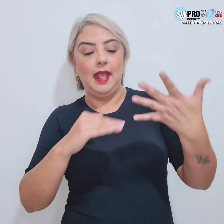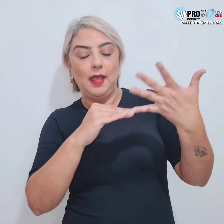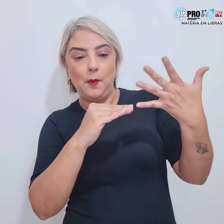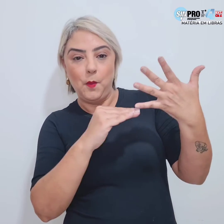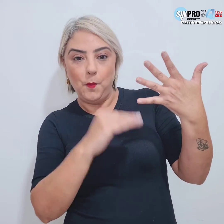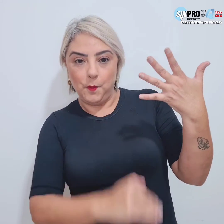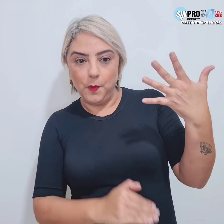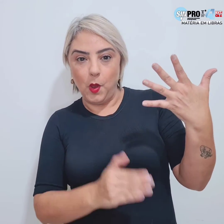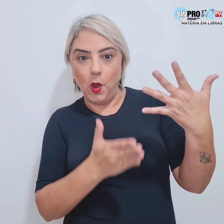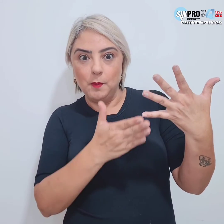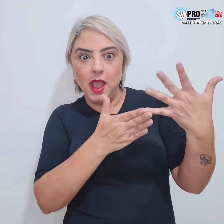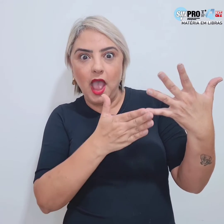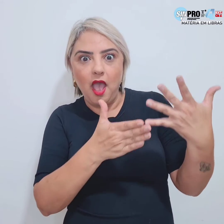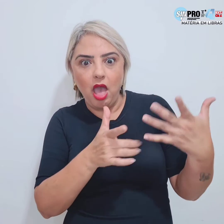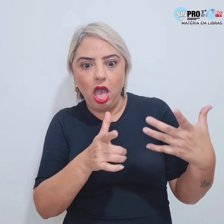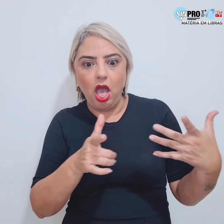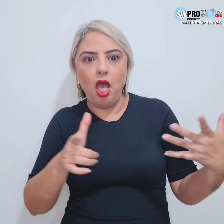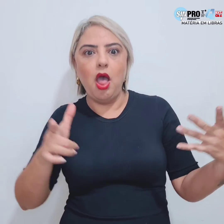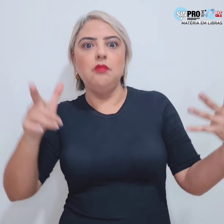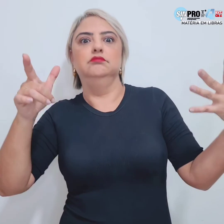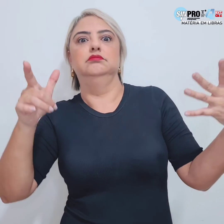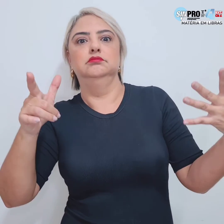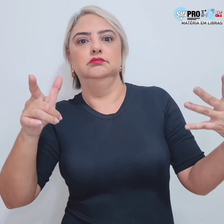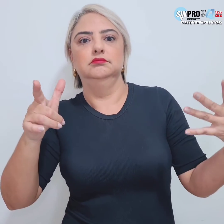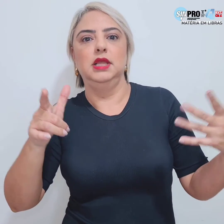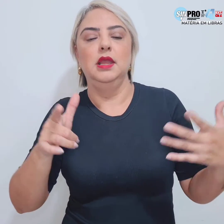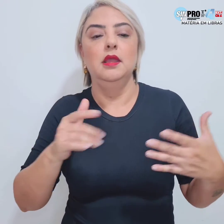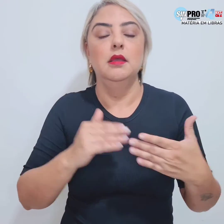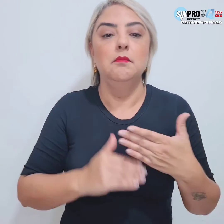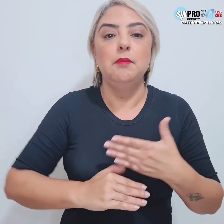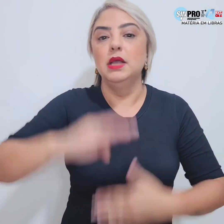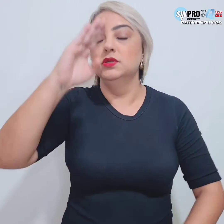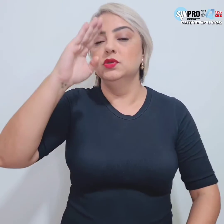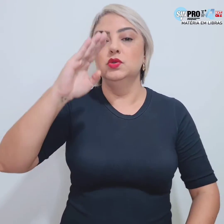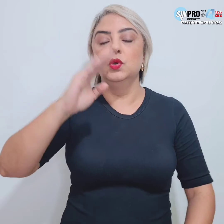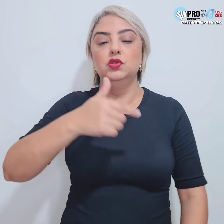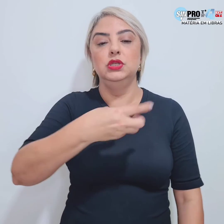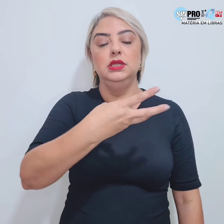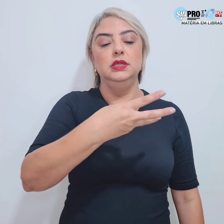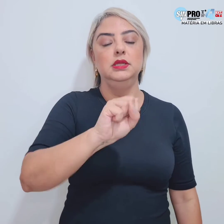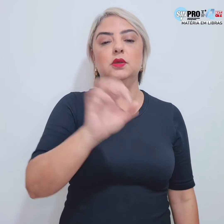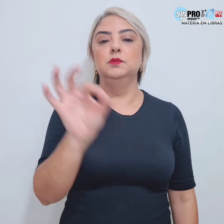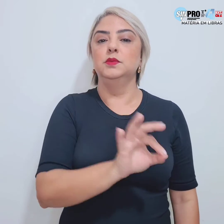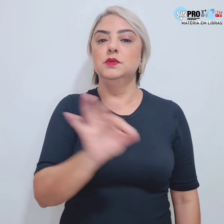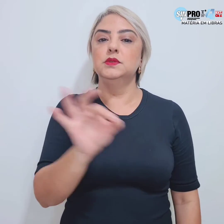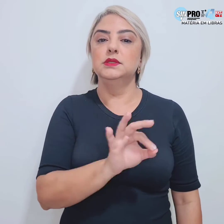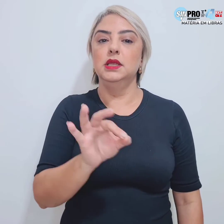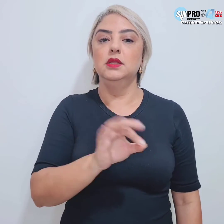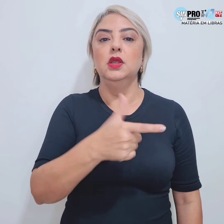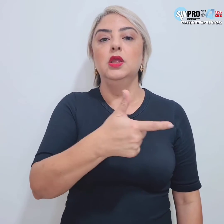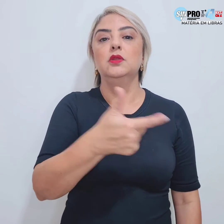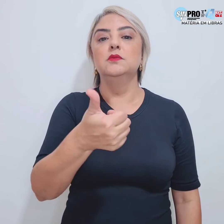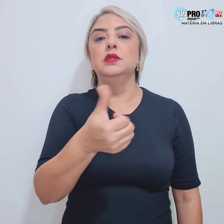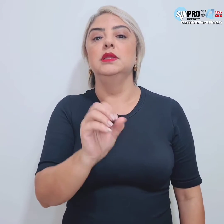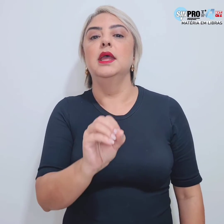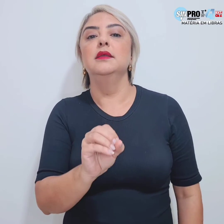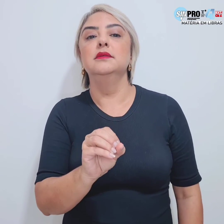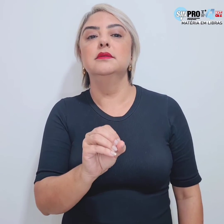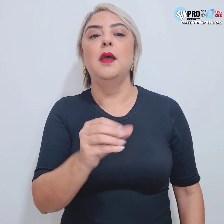aumentou de tamanho, passando de 38% em 2010 para